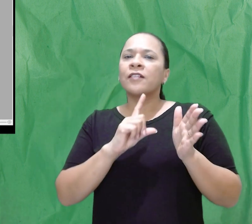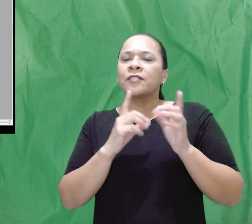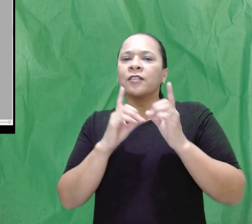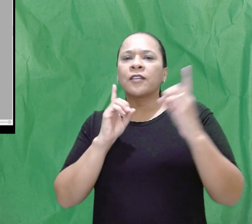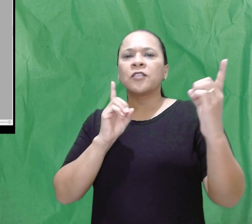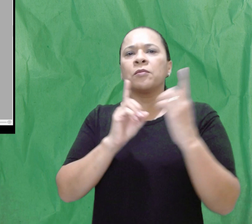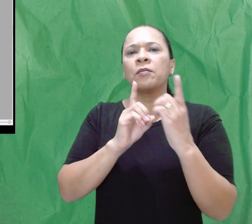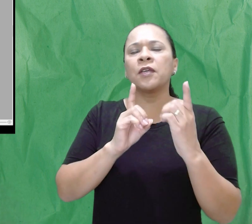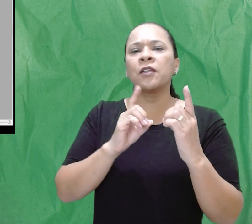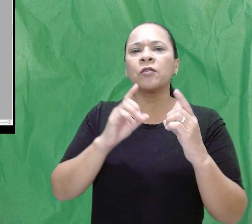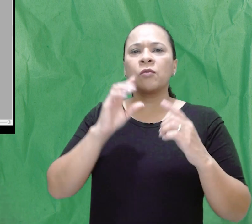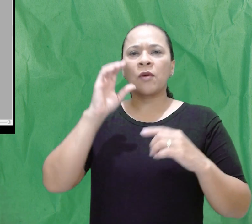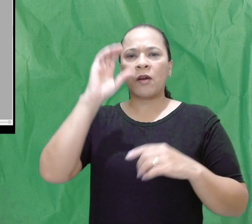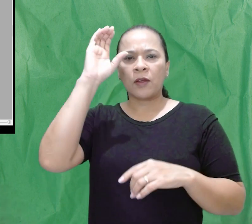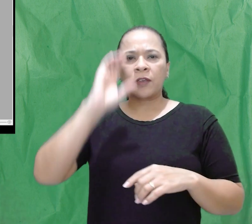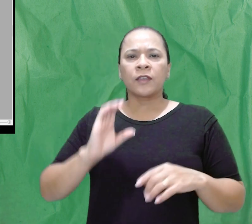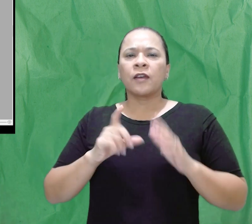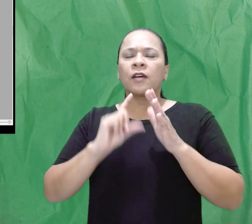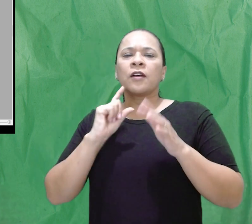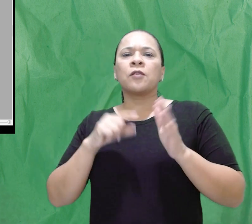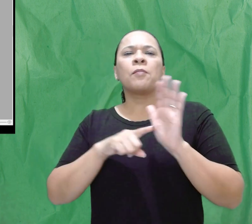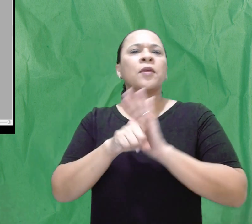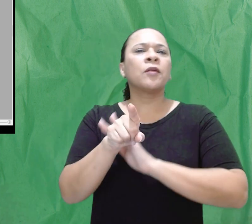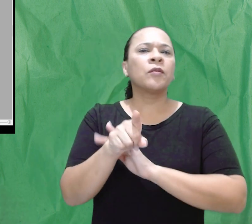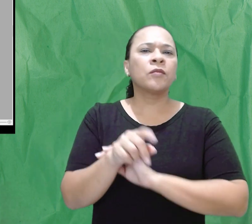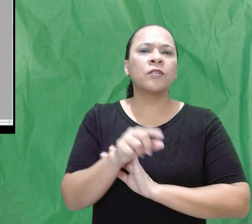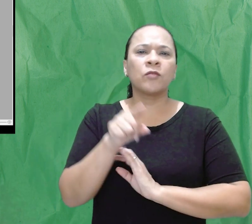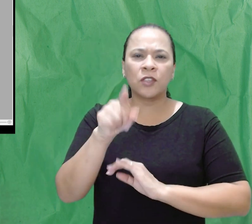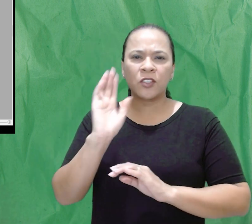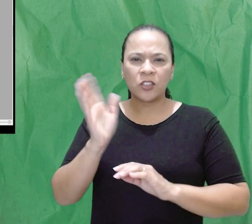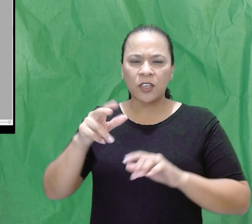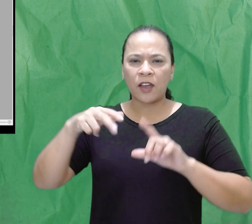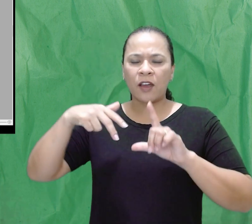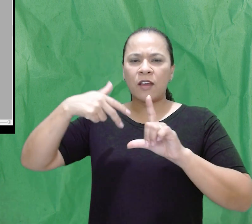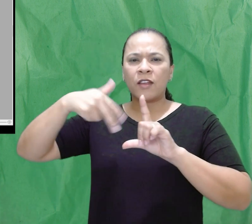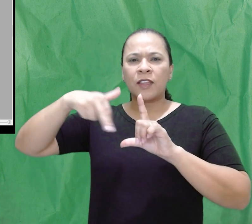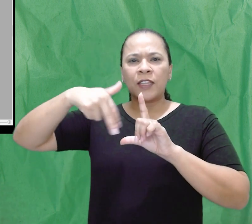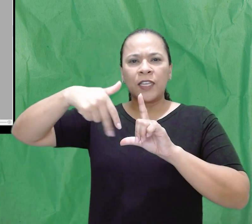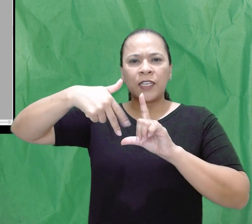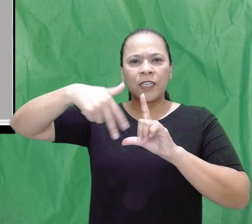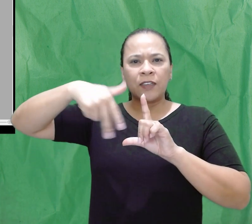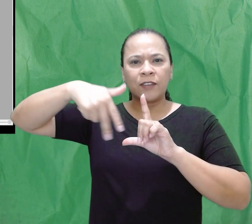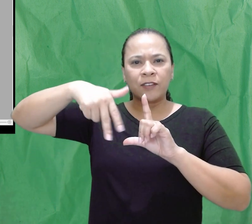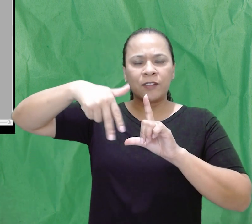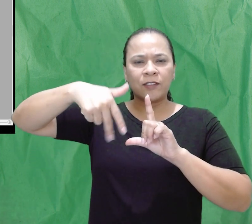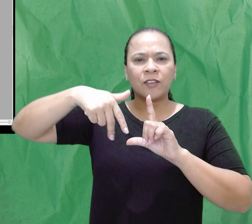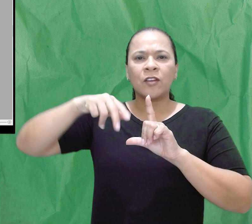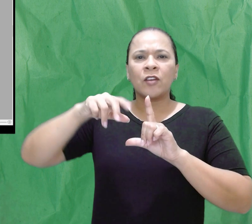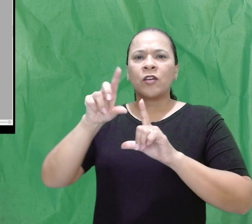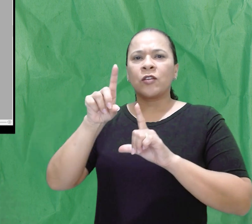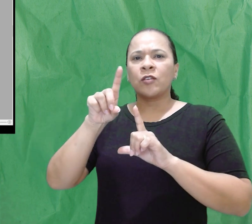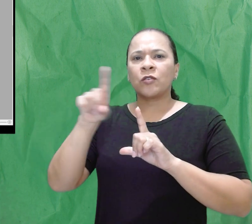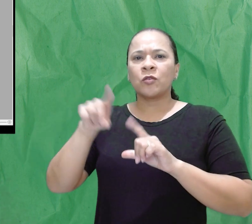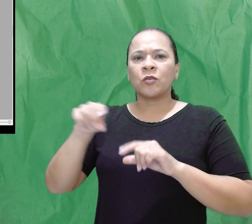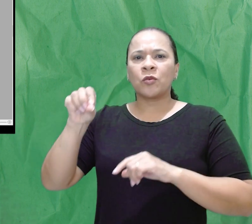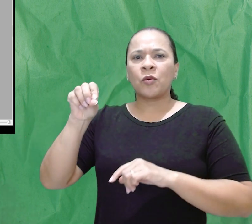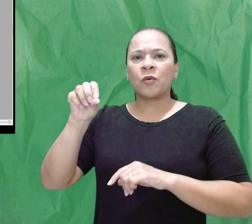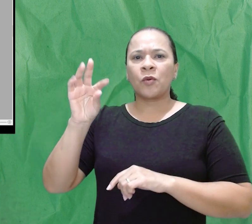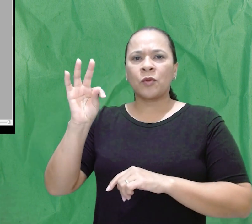queria perguntar se vocês já assistiram essa animação chamada Zootopia. Caso vocês não